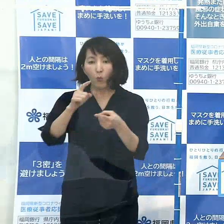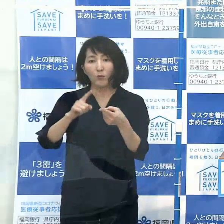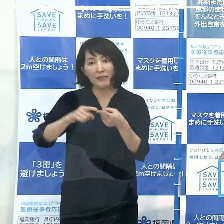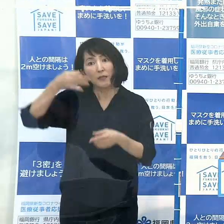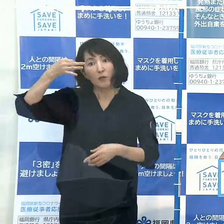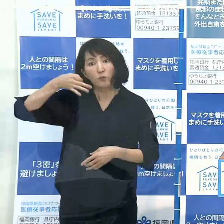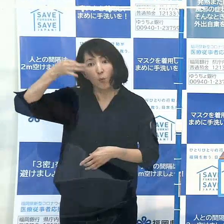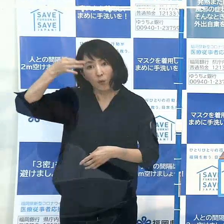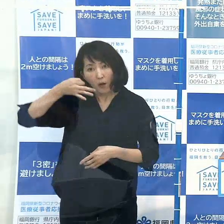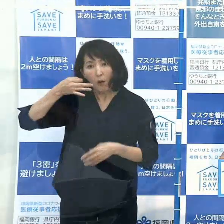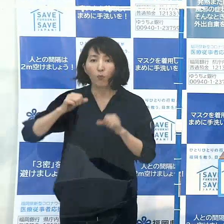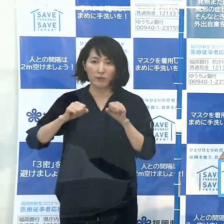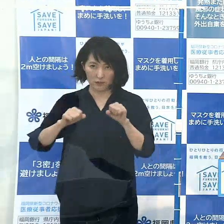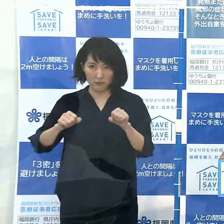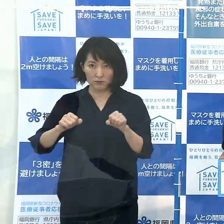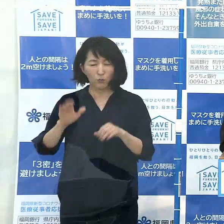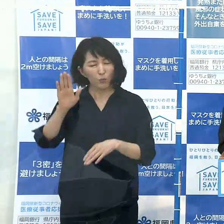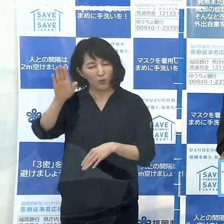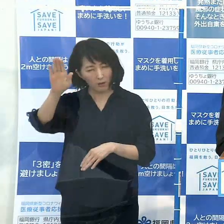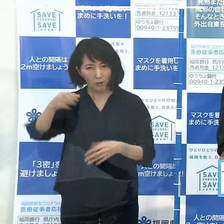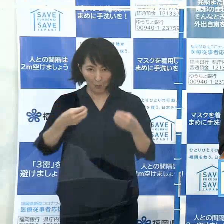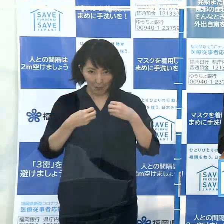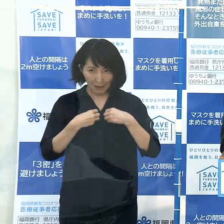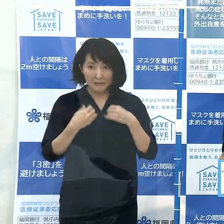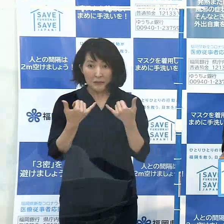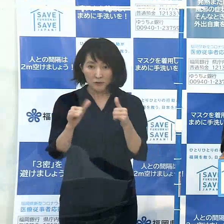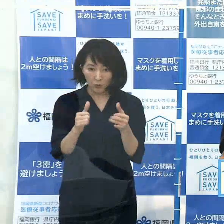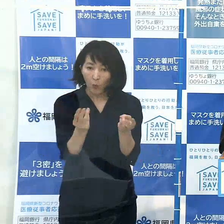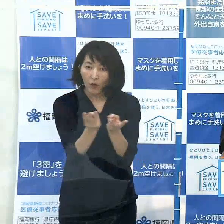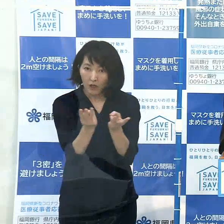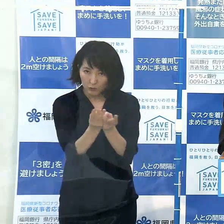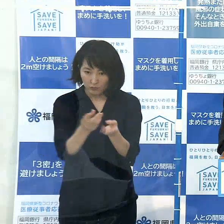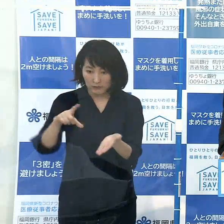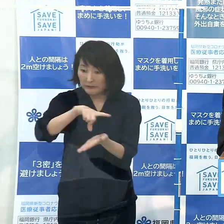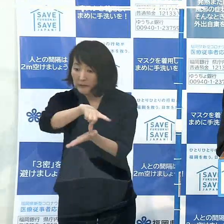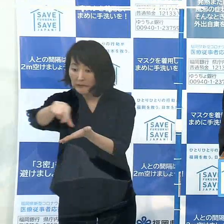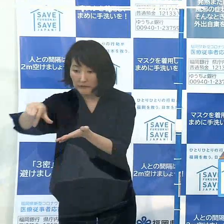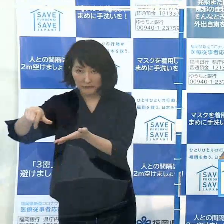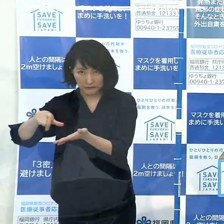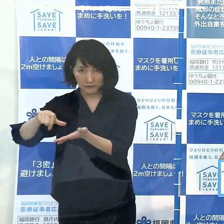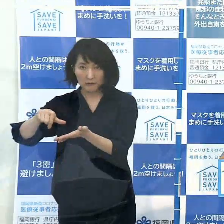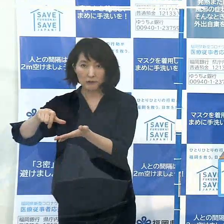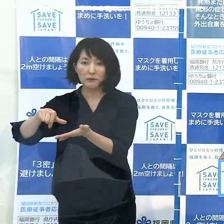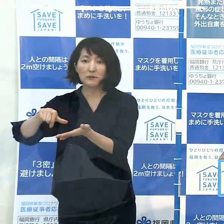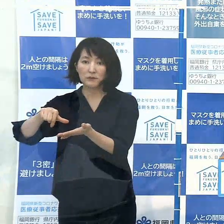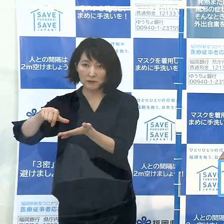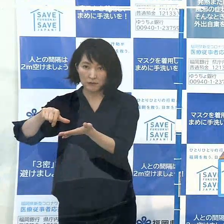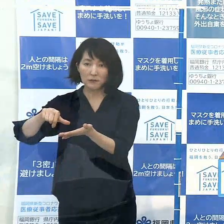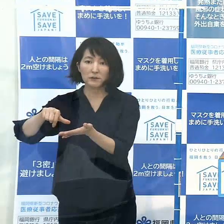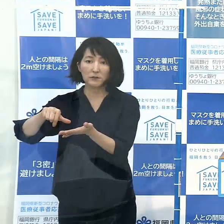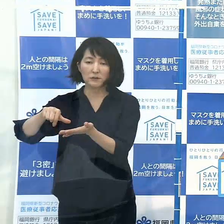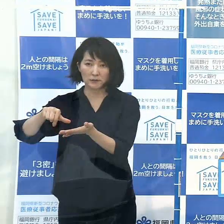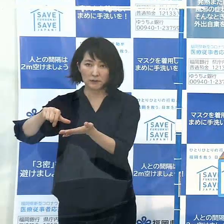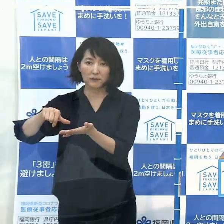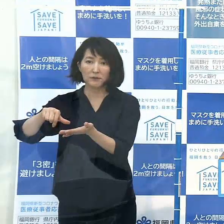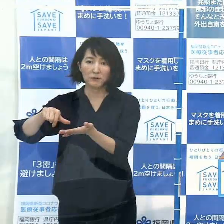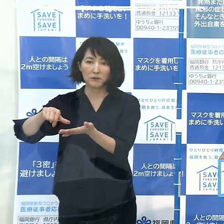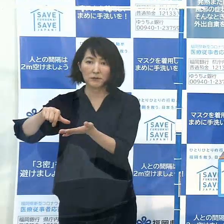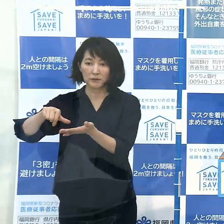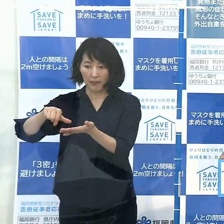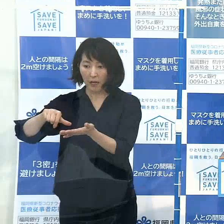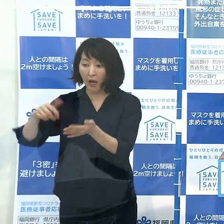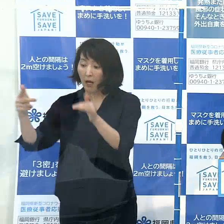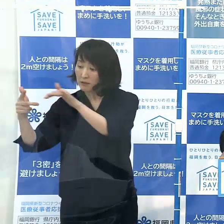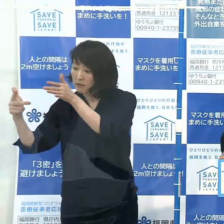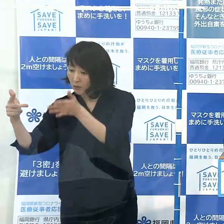ますのでこれからの感染状況それから地域、まあ、感染者数ですねそれから地域それから施